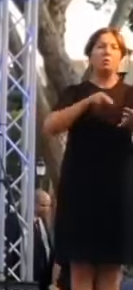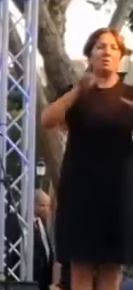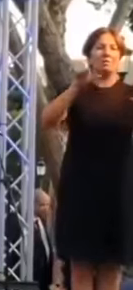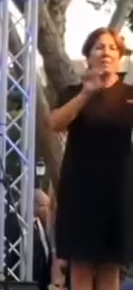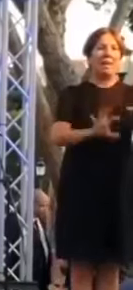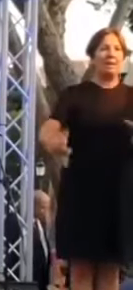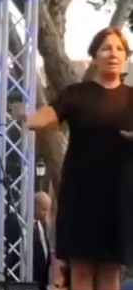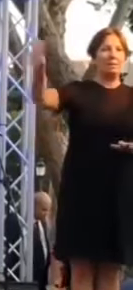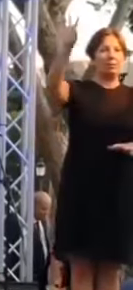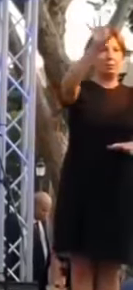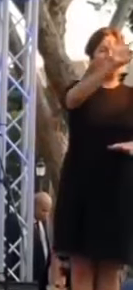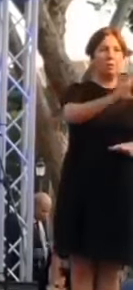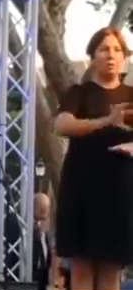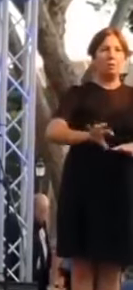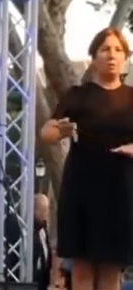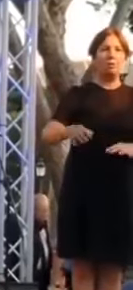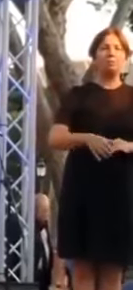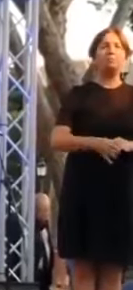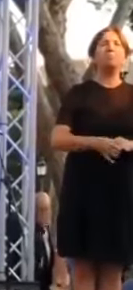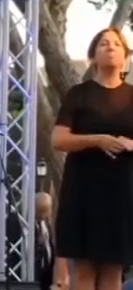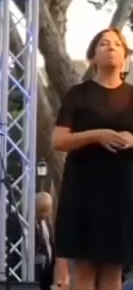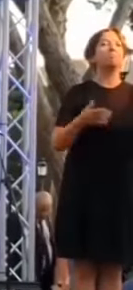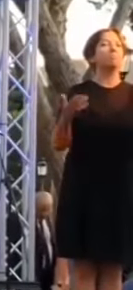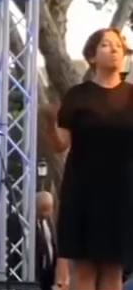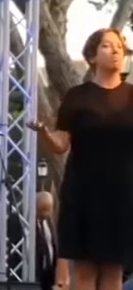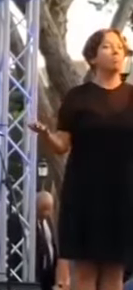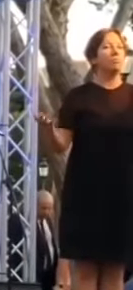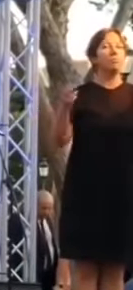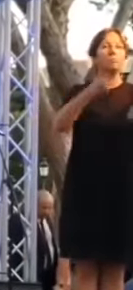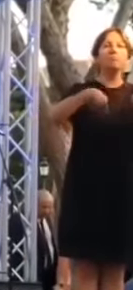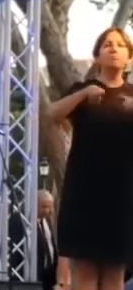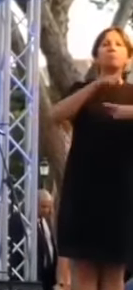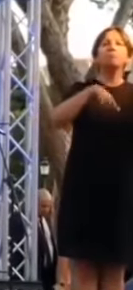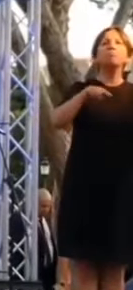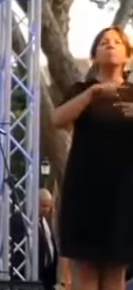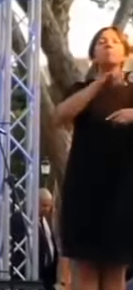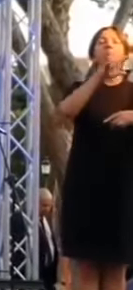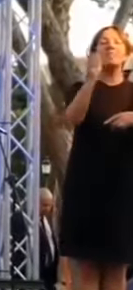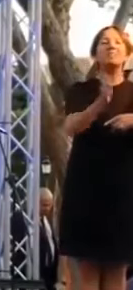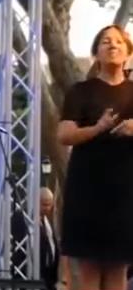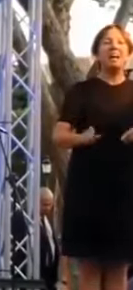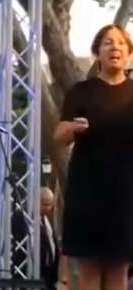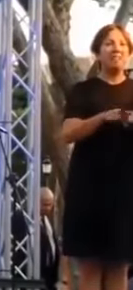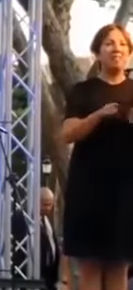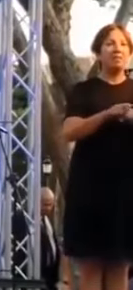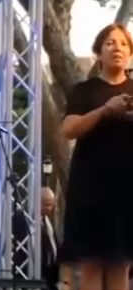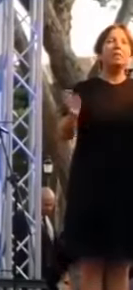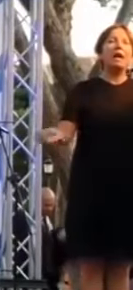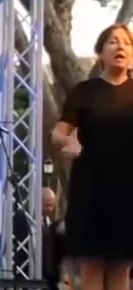altre 6 regioni, nelle quali, in una tornata nella quale Fratelli d'Italia esprime